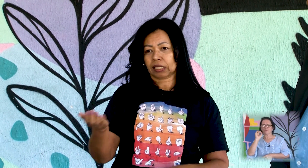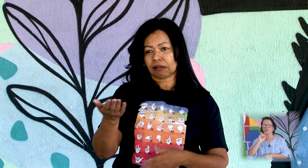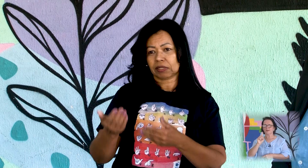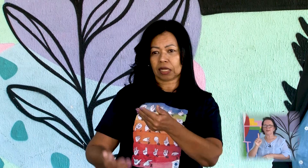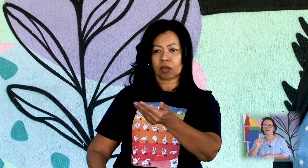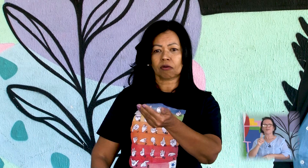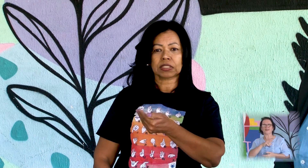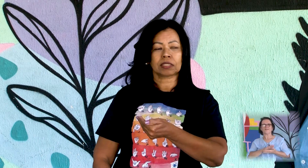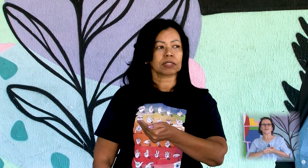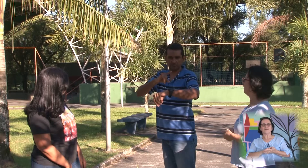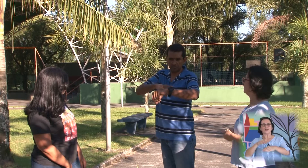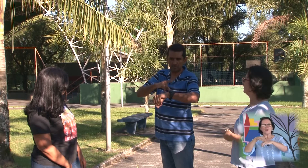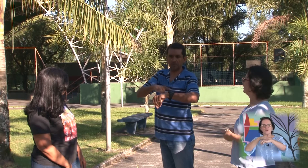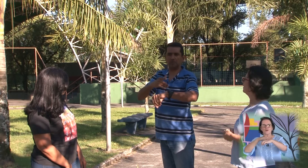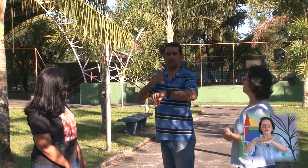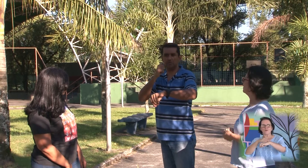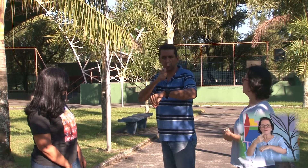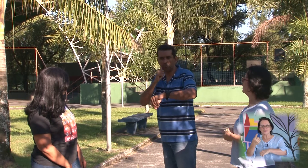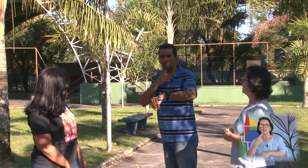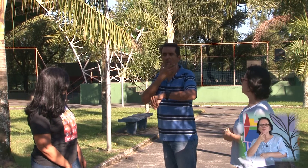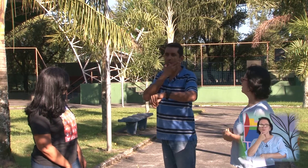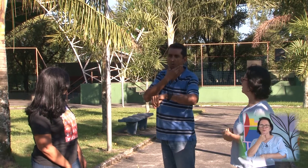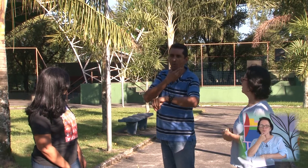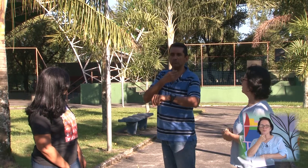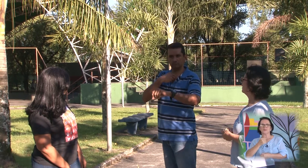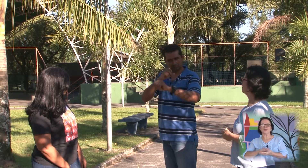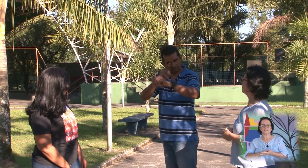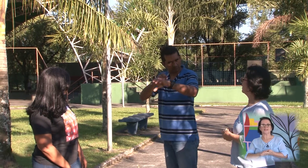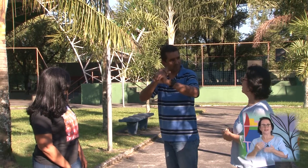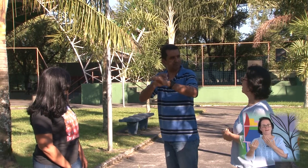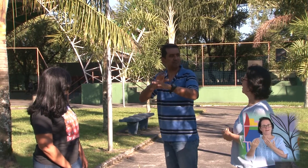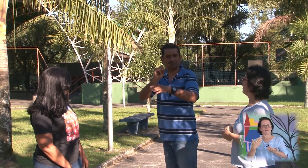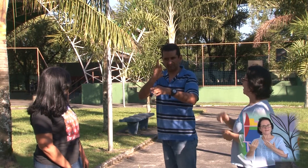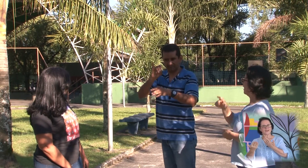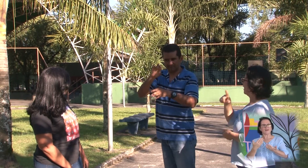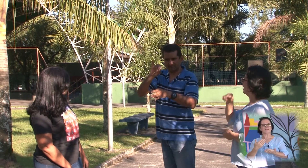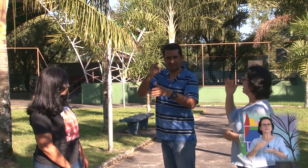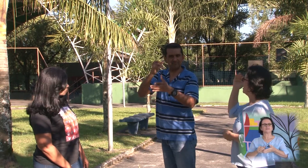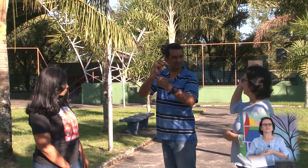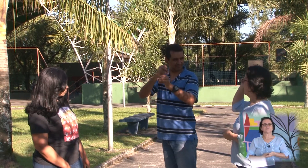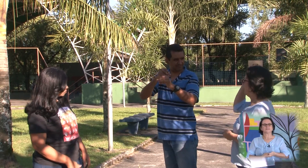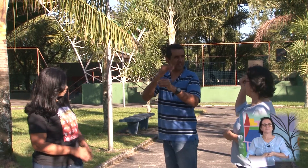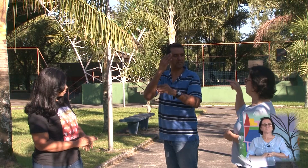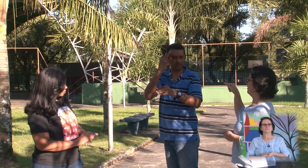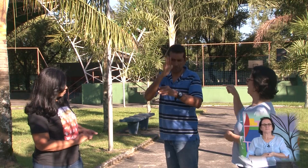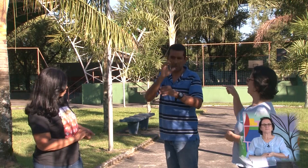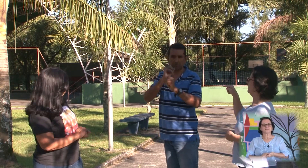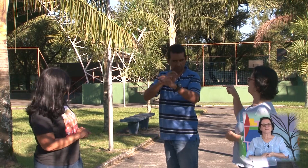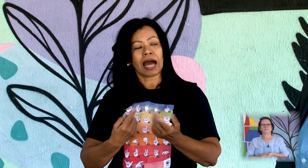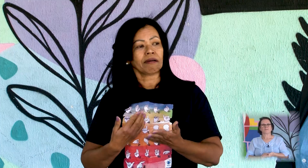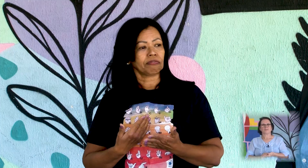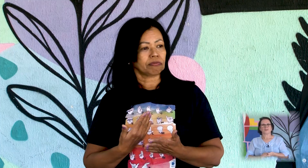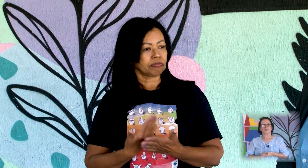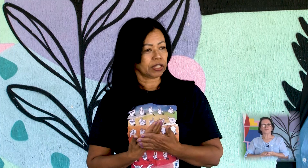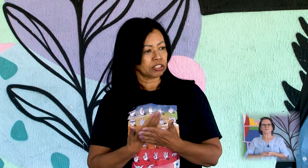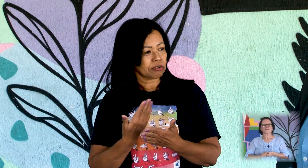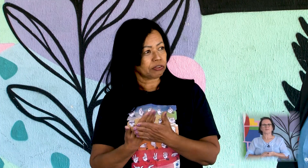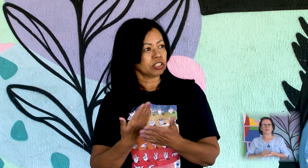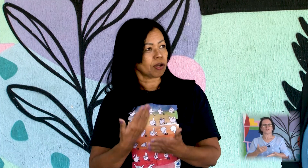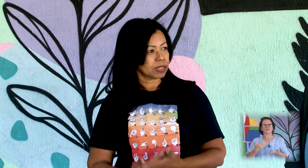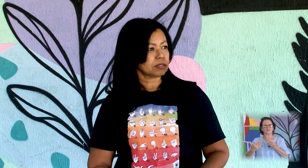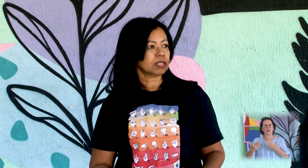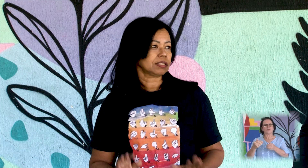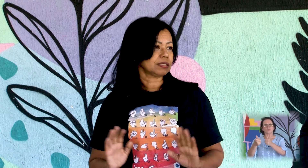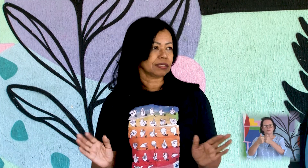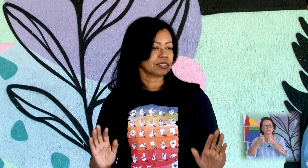que nem ela estava ali agora conversando com esse menino, com certeza, eles estavam trocando ali uma conversa. Então, quando a gente está frente a